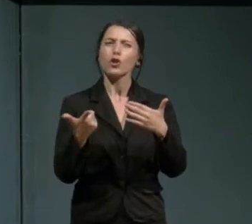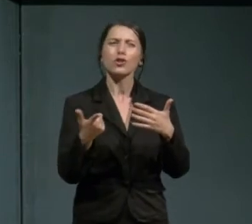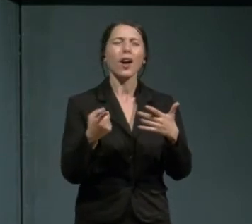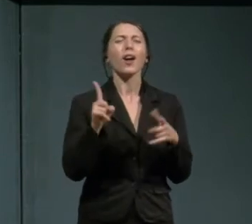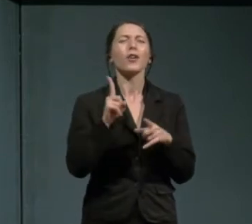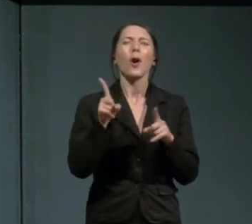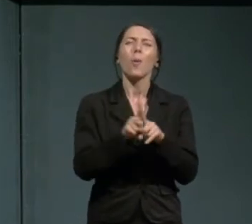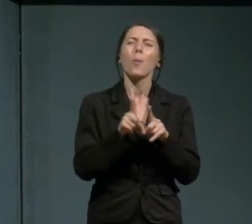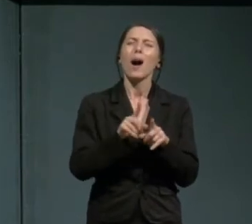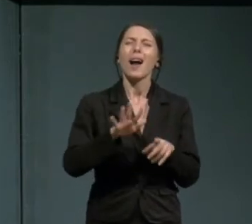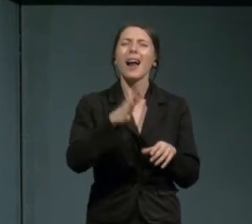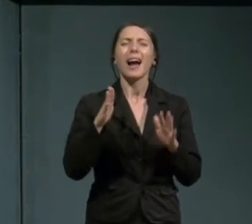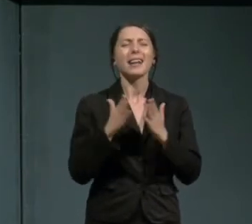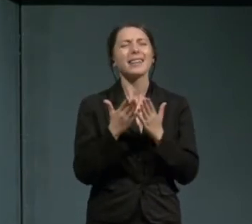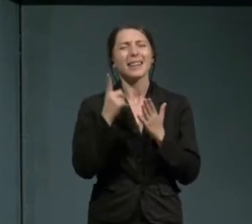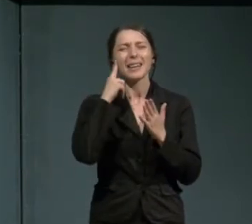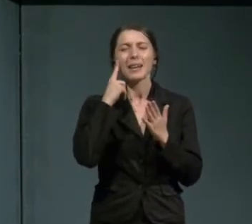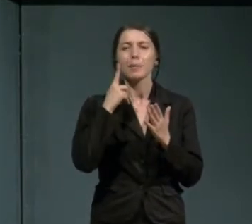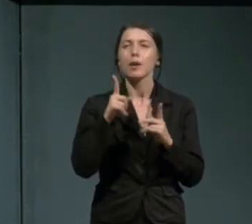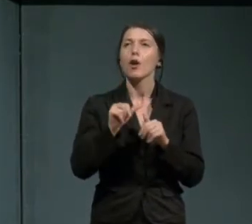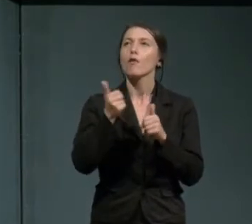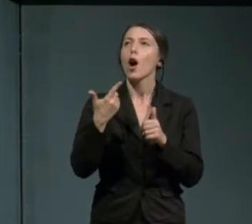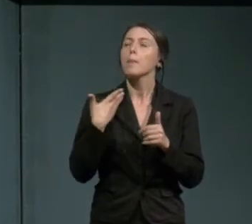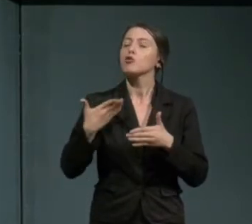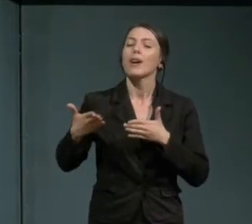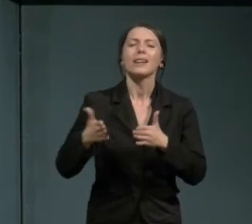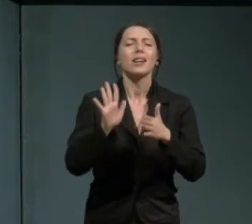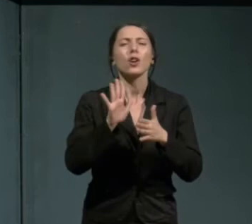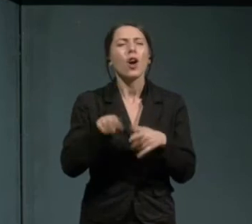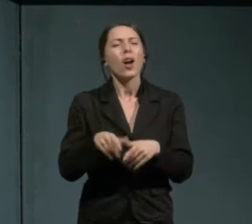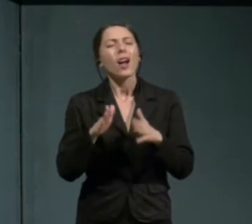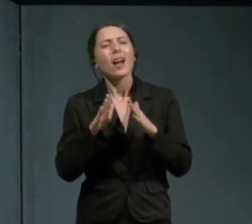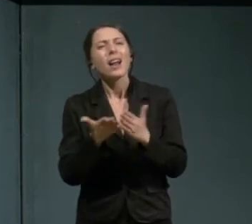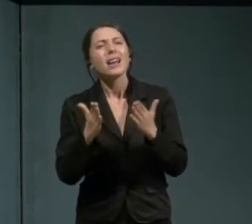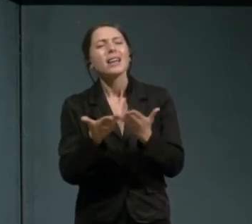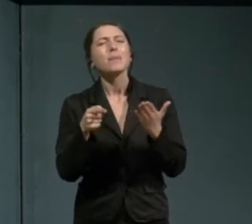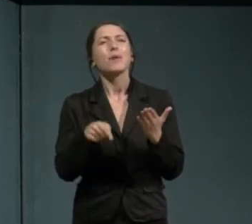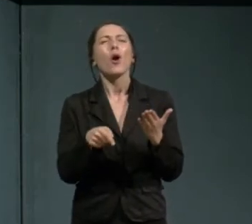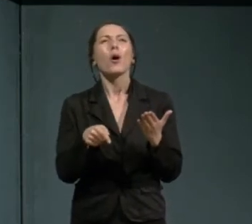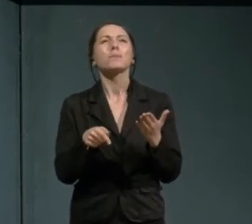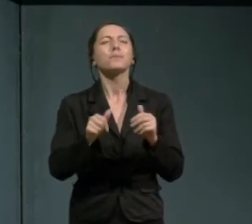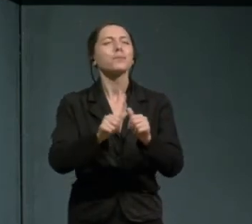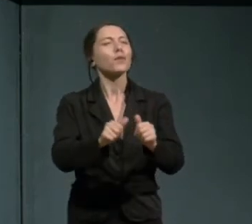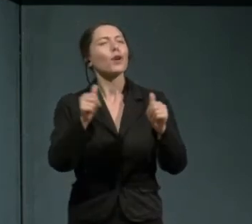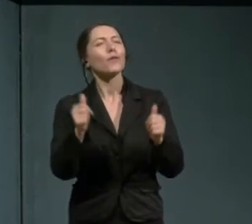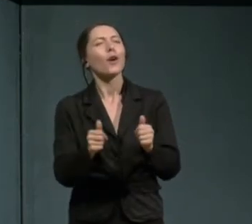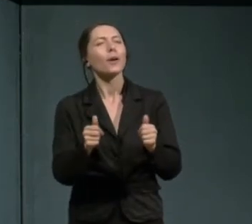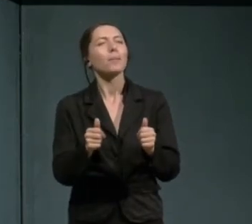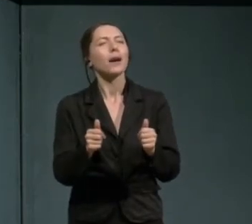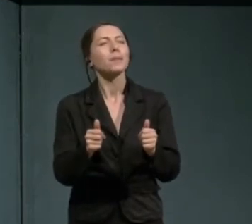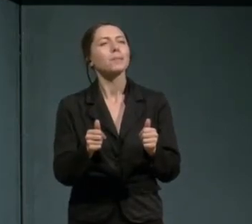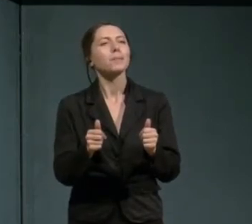si fosse in una traiettoria è una sorta di libro che